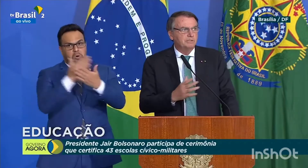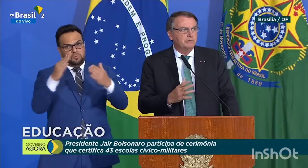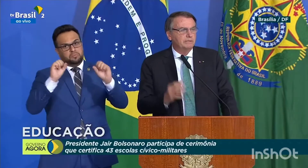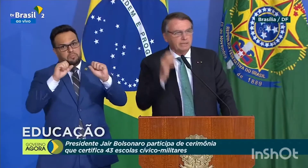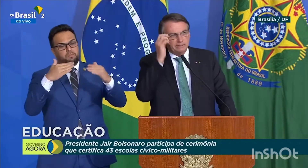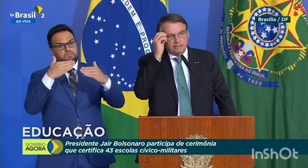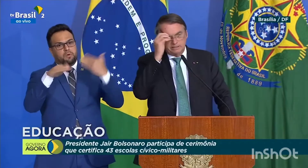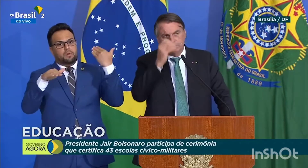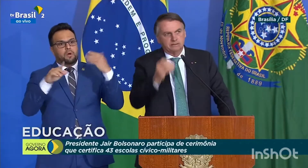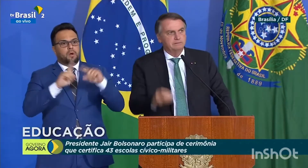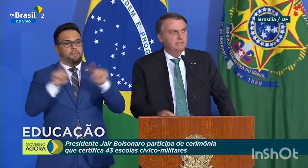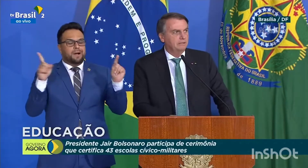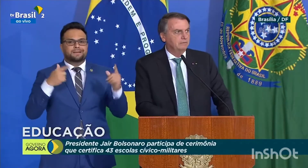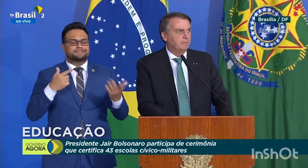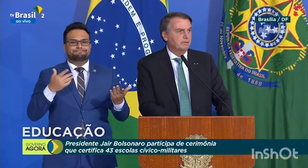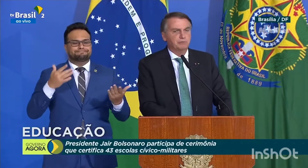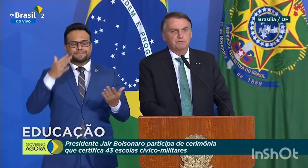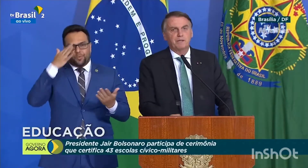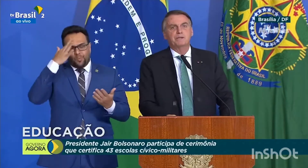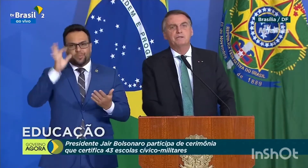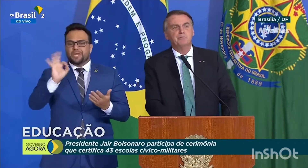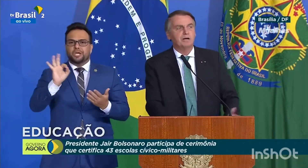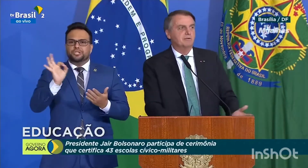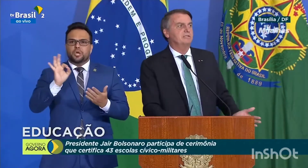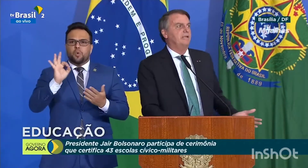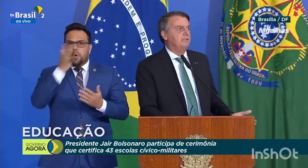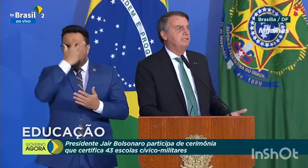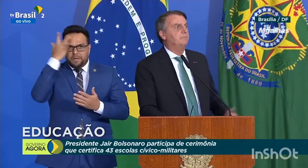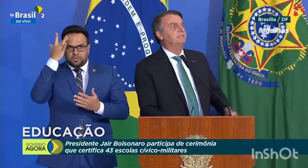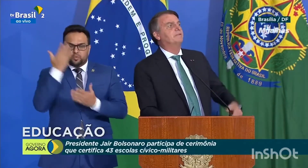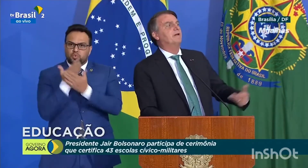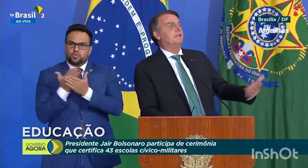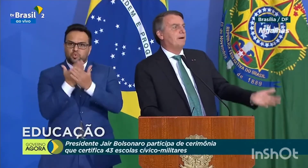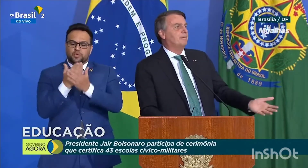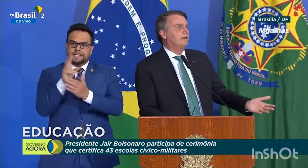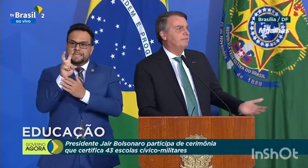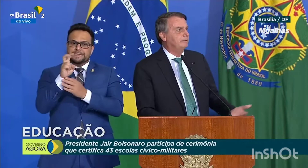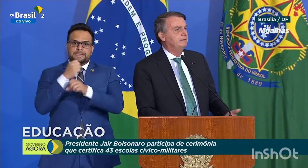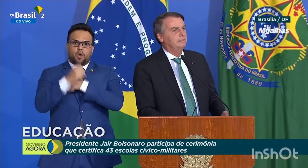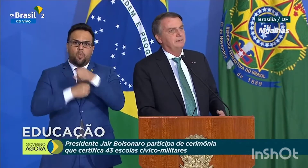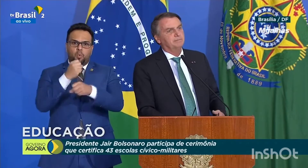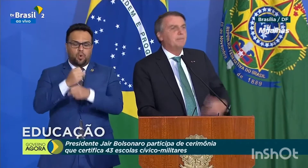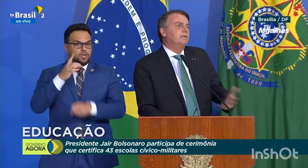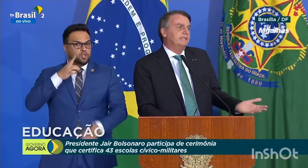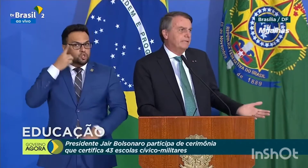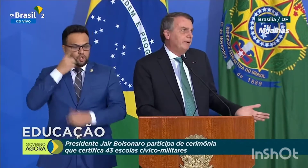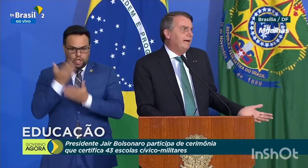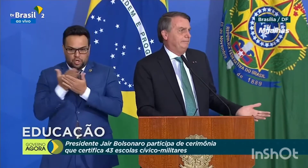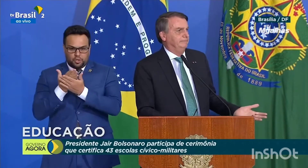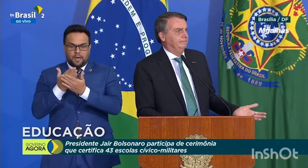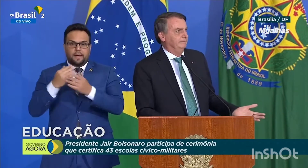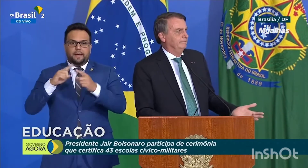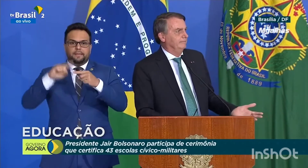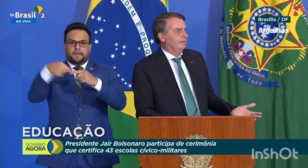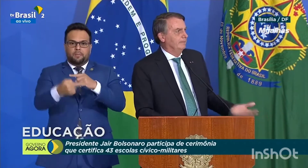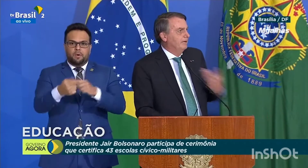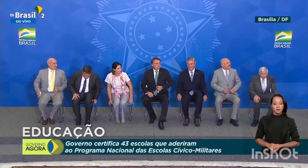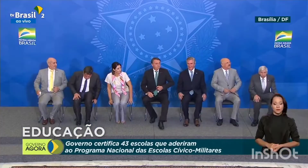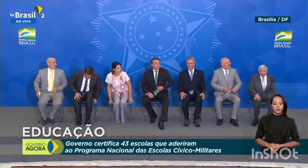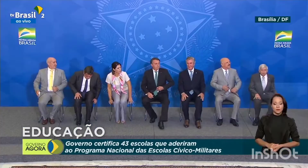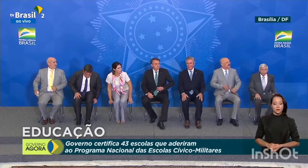e em cerimônia realizada nesta quarta-feira no Palácio do Planalto para certificar a escola